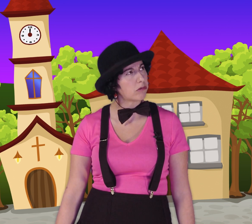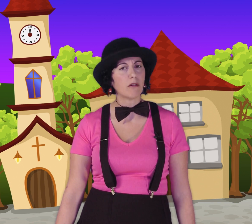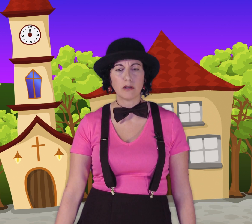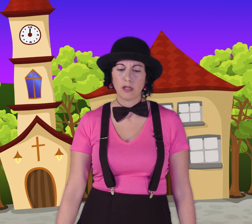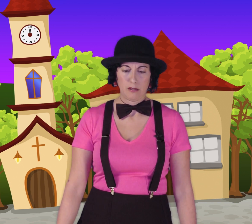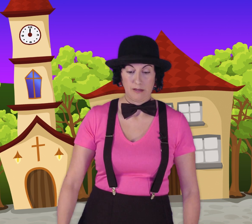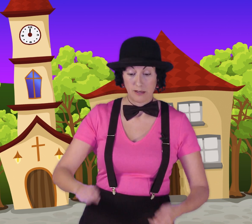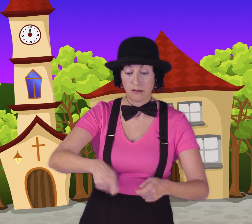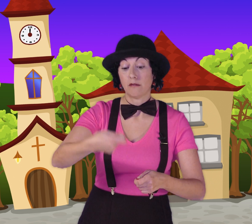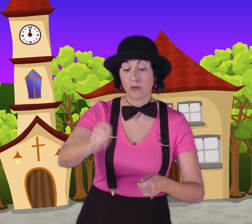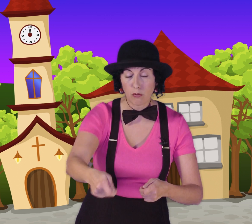favor!